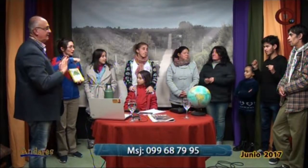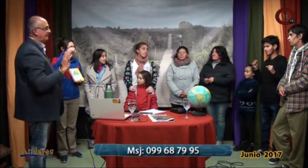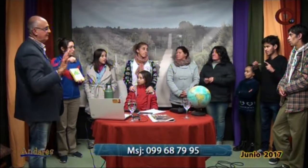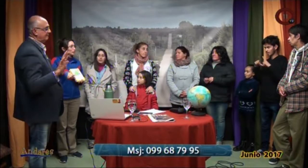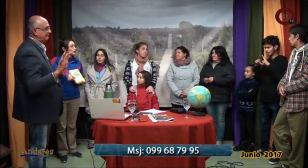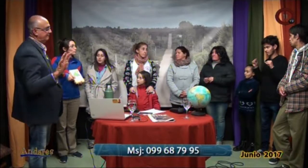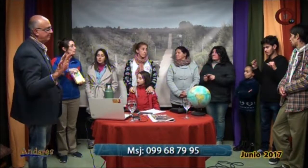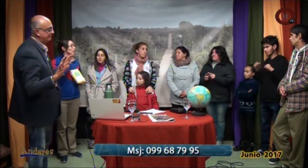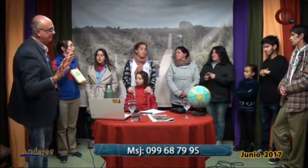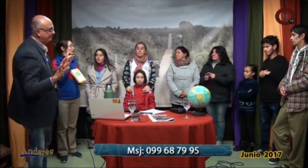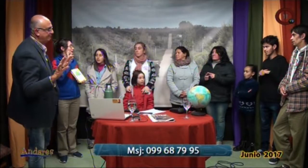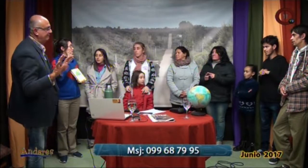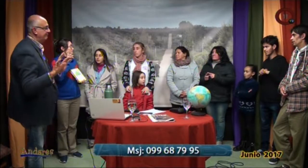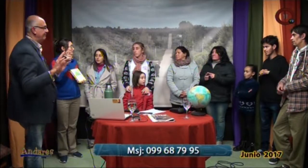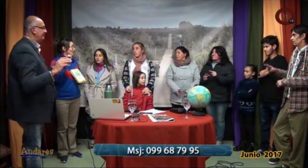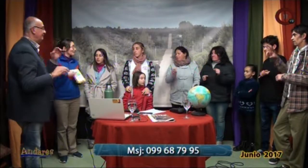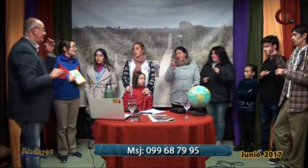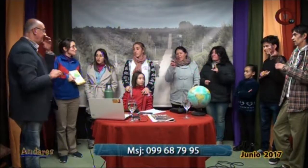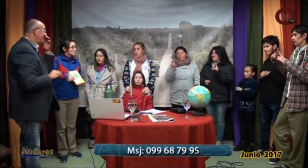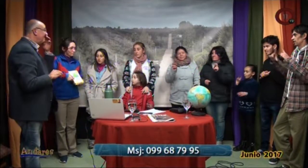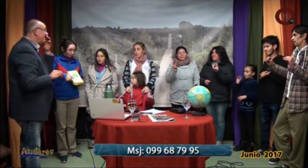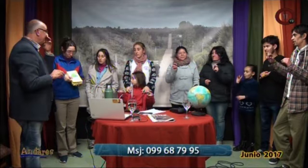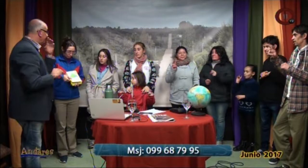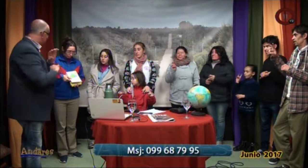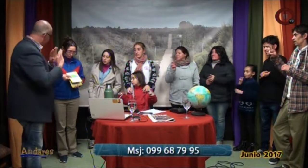Forma del rombo ¿Ves?